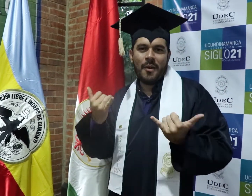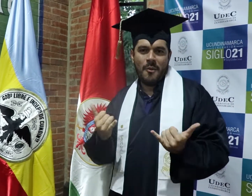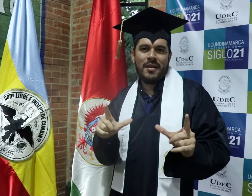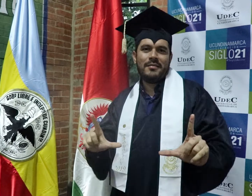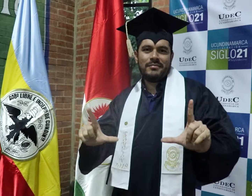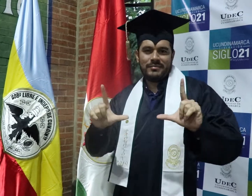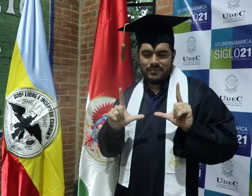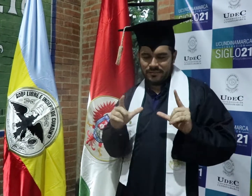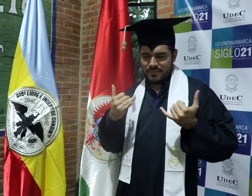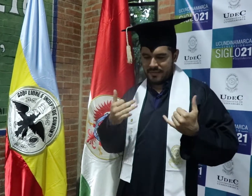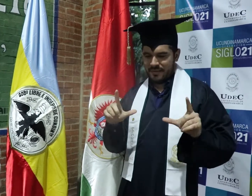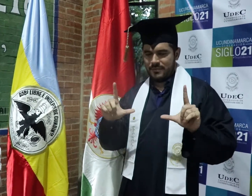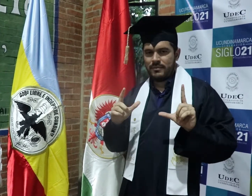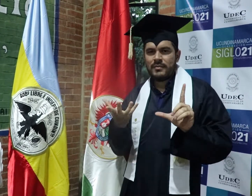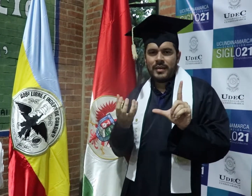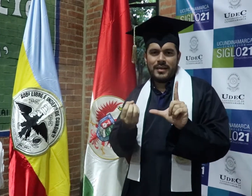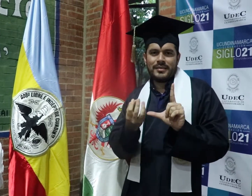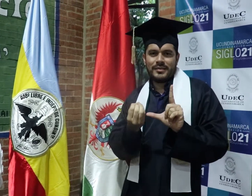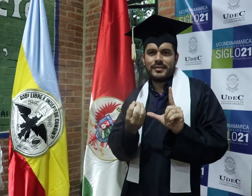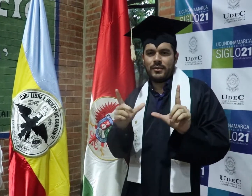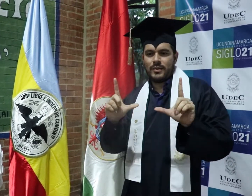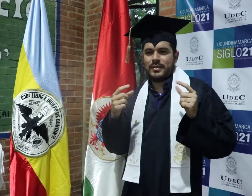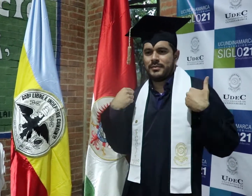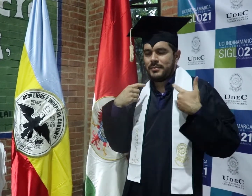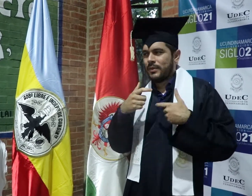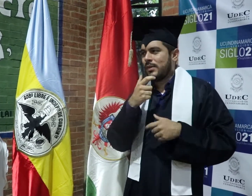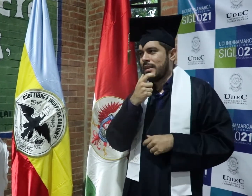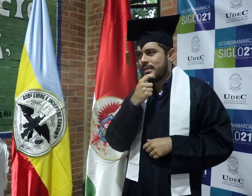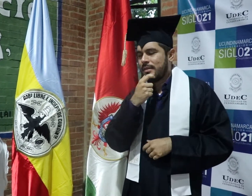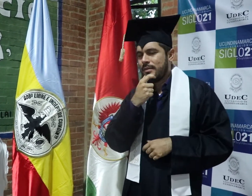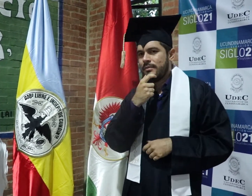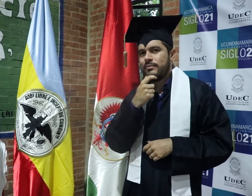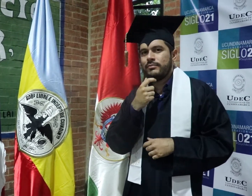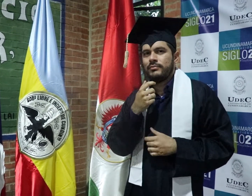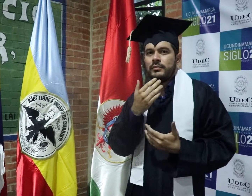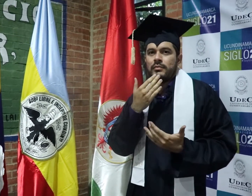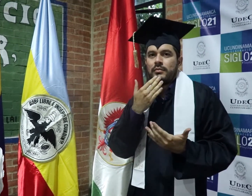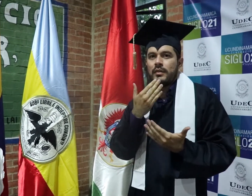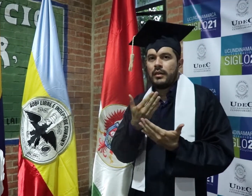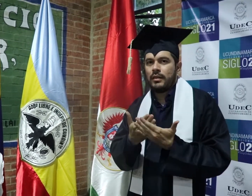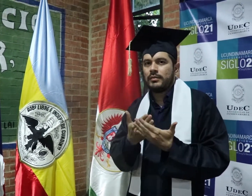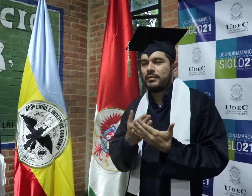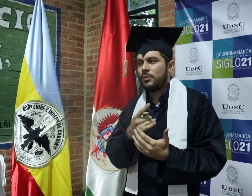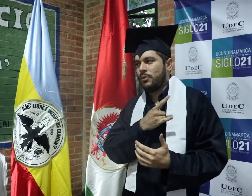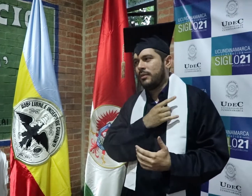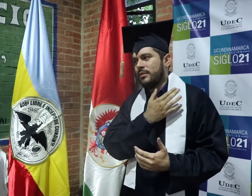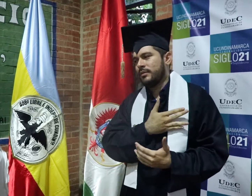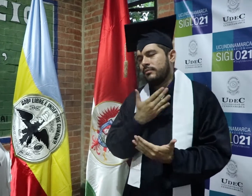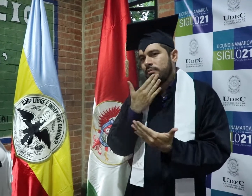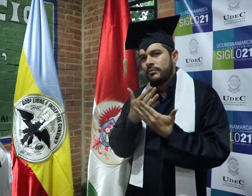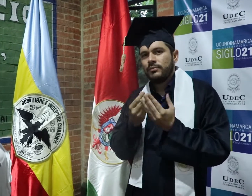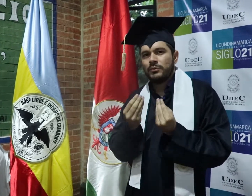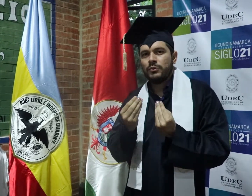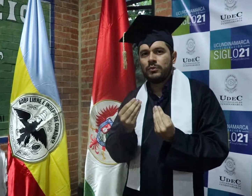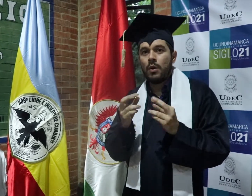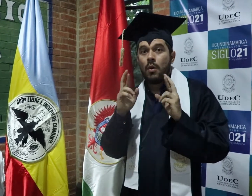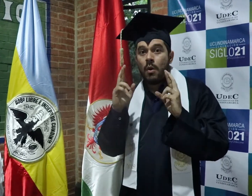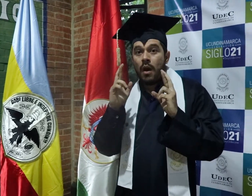bien. Agradezco a los profesores y a toda la universidad. Y pues ahora, como ustedes pueden, otorgué mi título de licenciatura